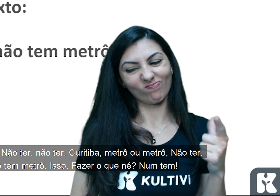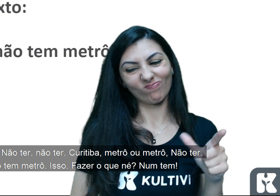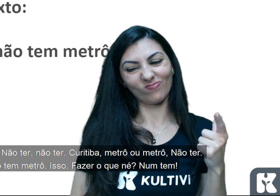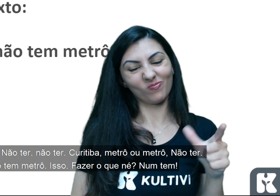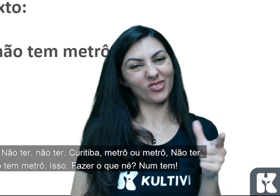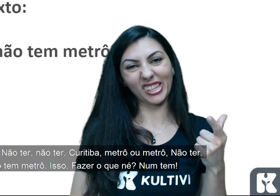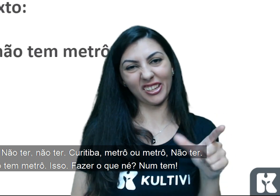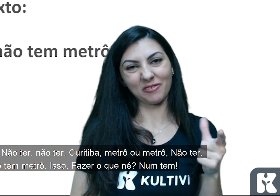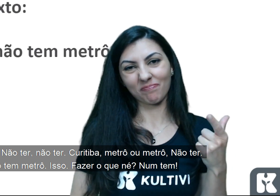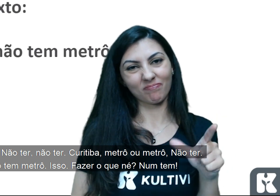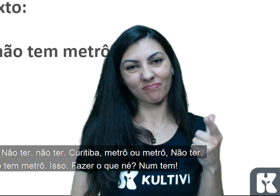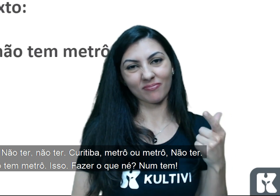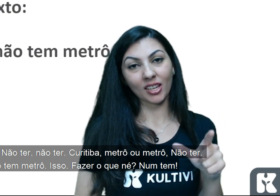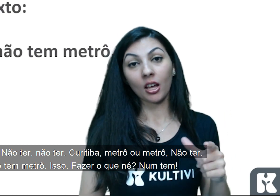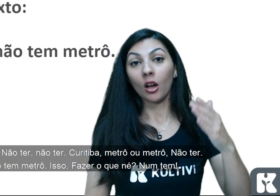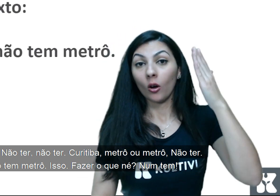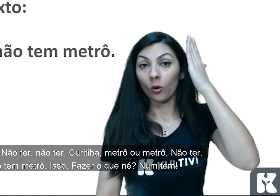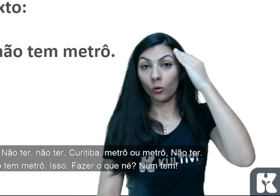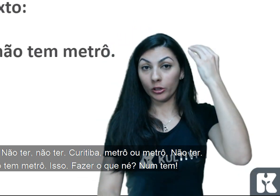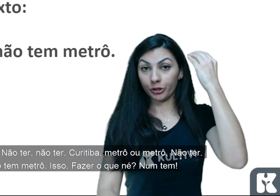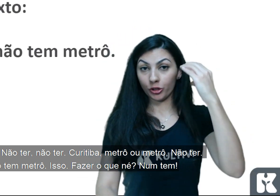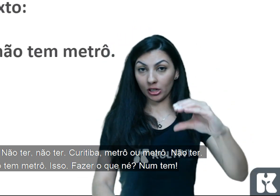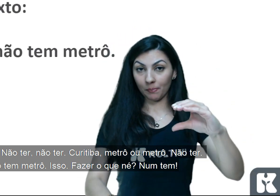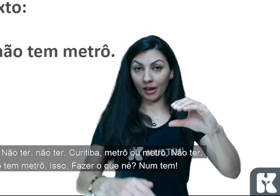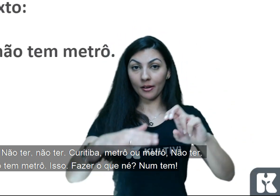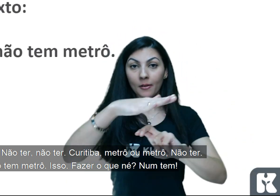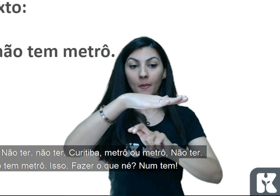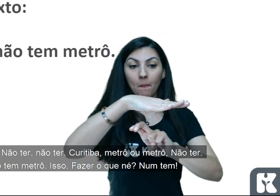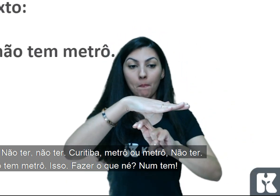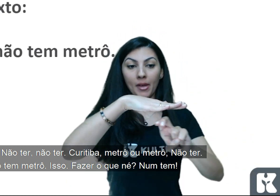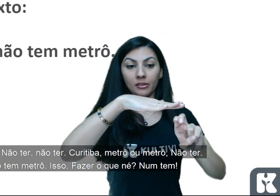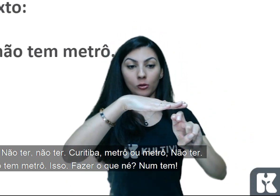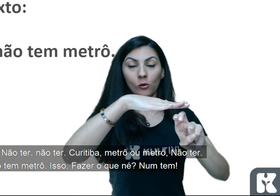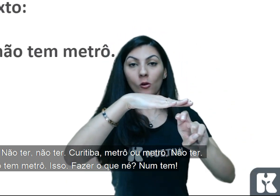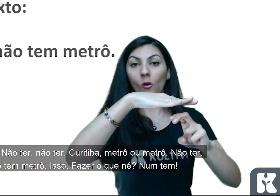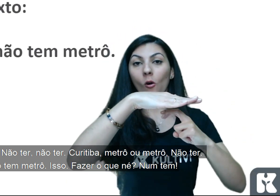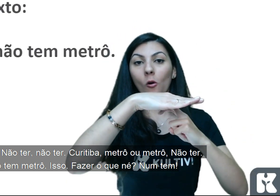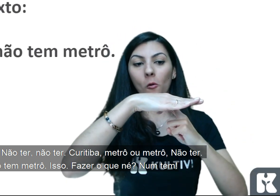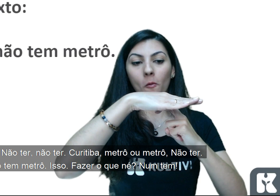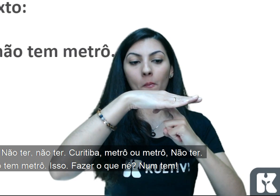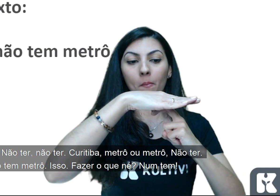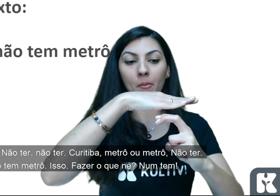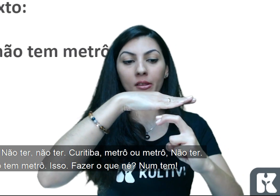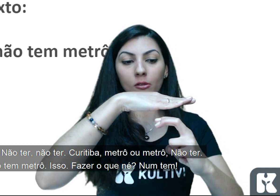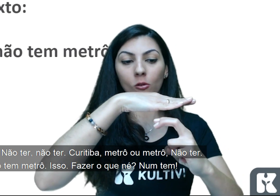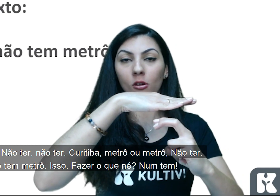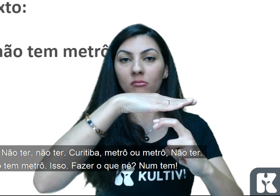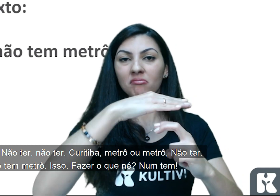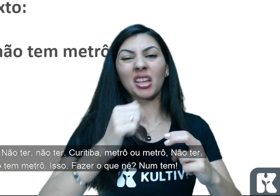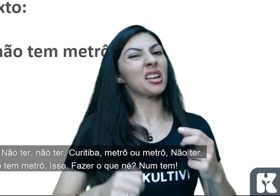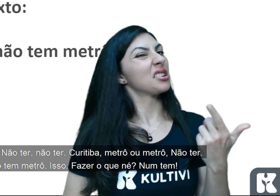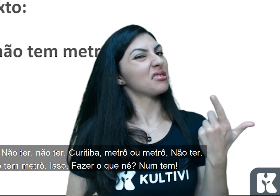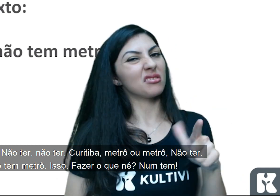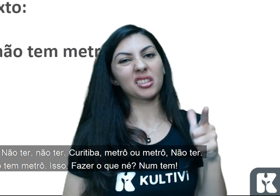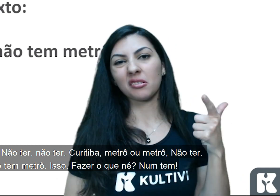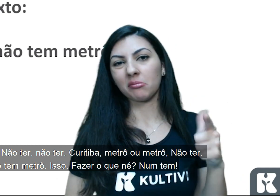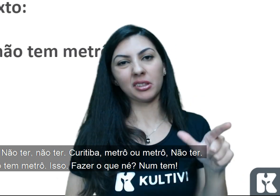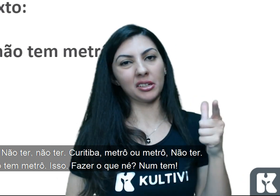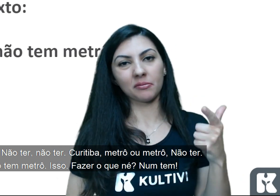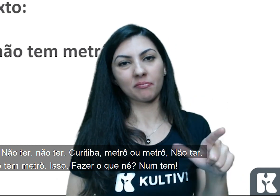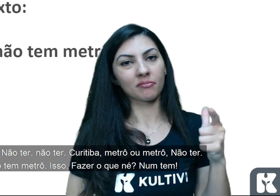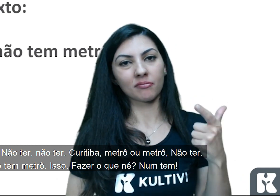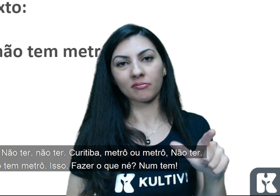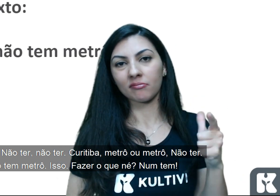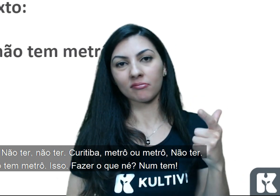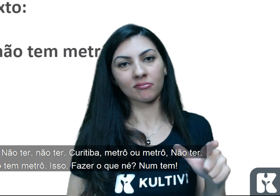Não ter. Curitiba. Curitiba. Metrô ou metrô, não